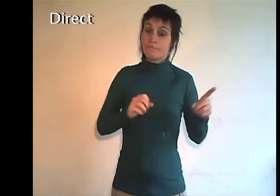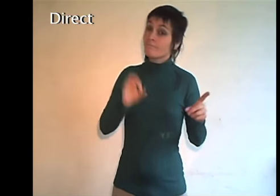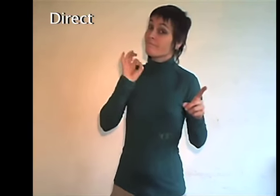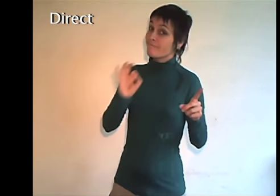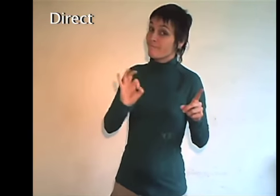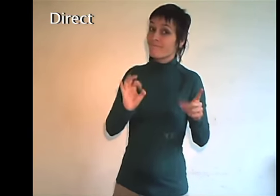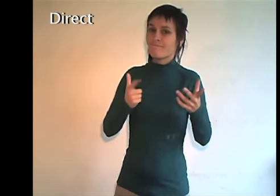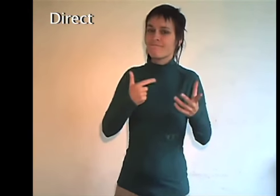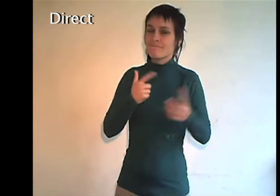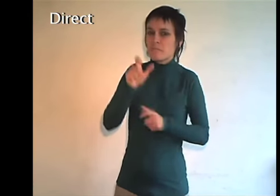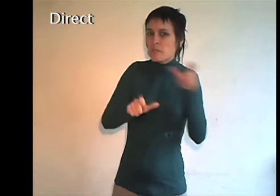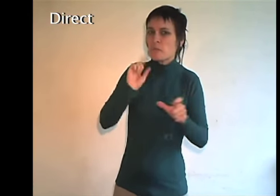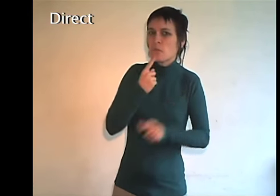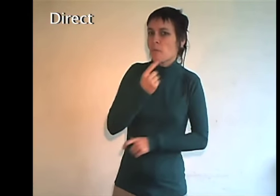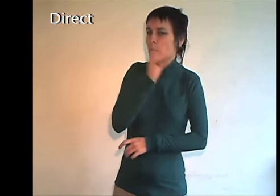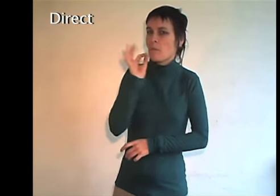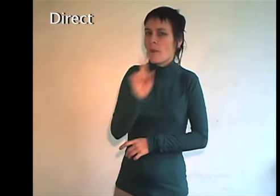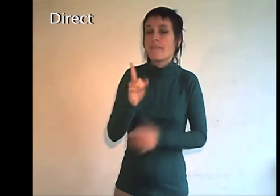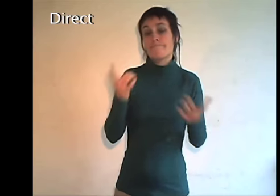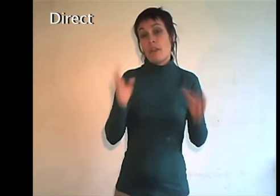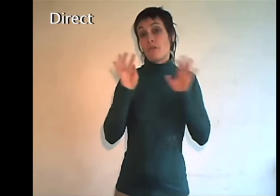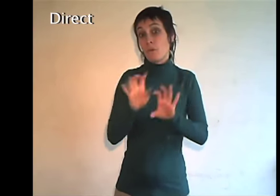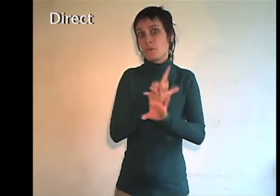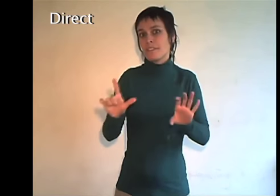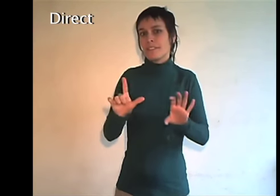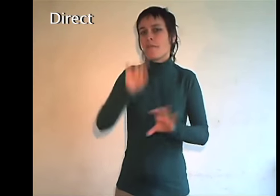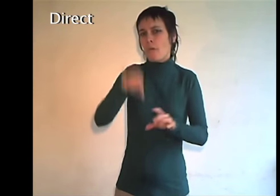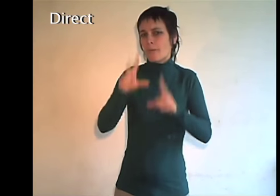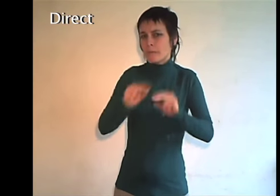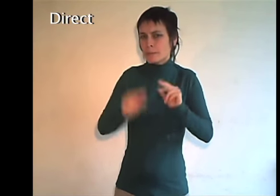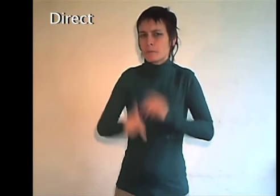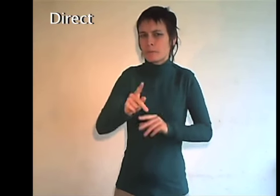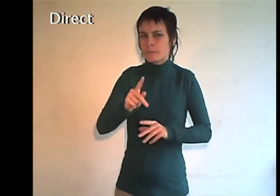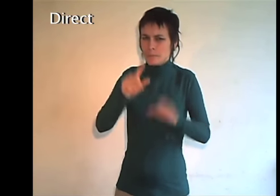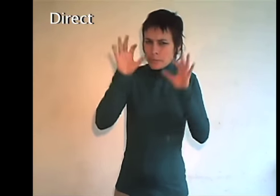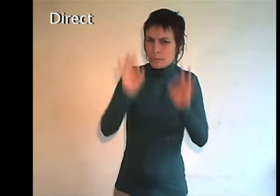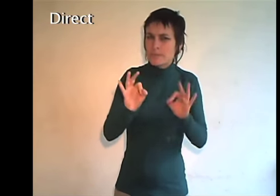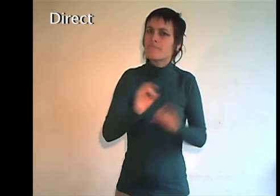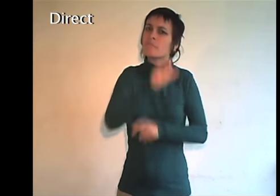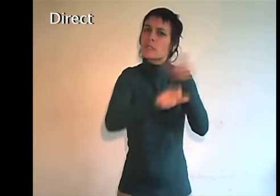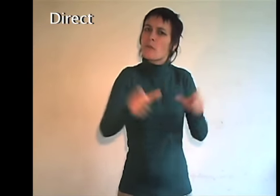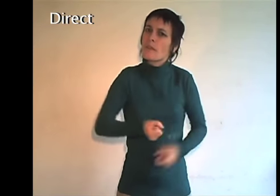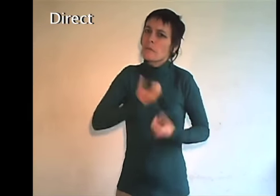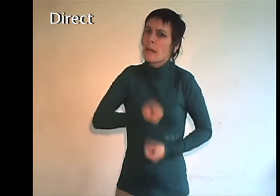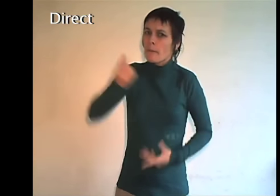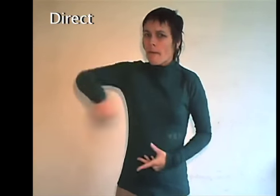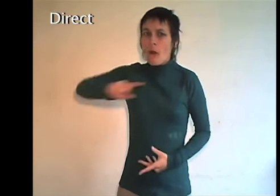ça qu'on a aujourd'hui, un Front du lundi qui mérite. Alors il y a des explications parce qu'il y a des voix que vous n'allez pas entendre, en tout